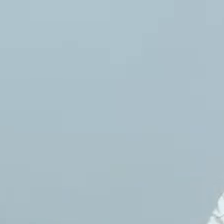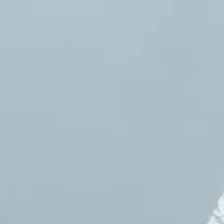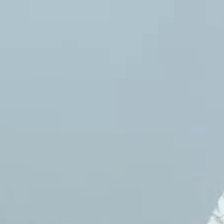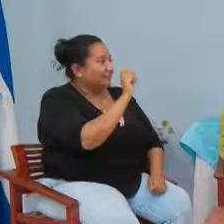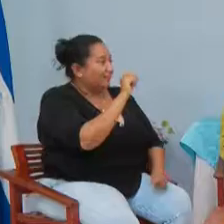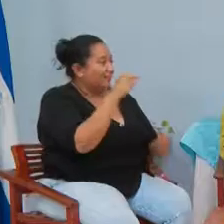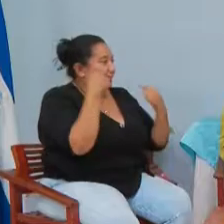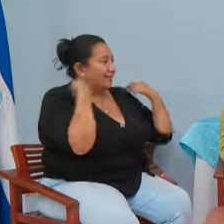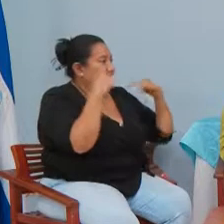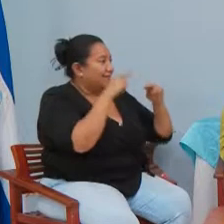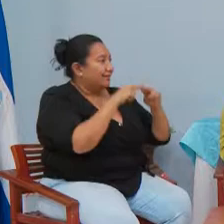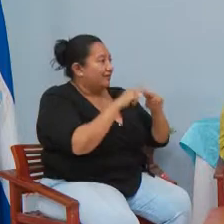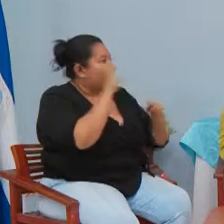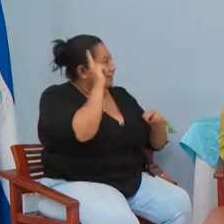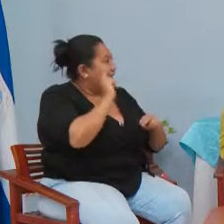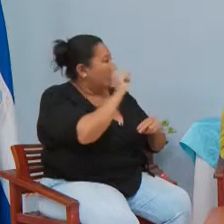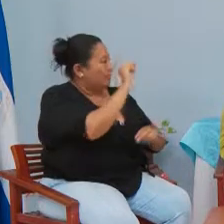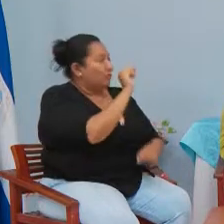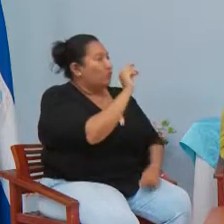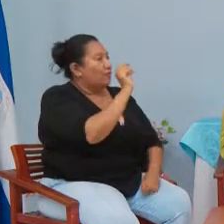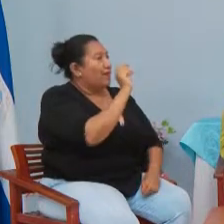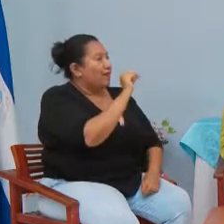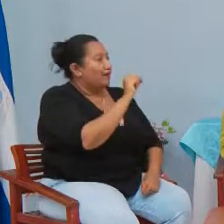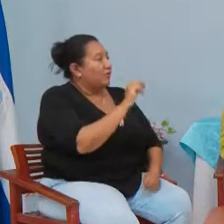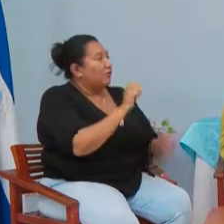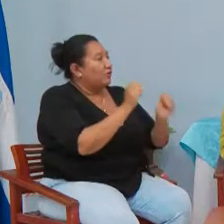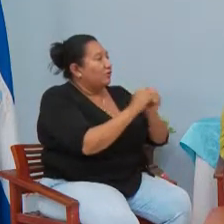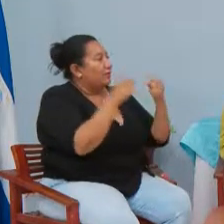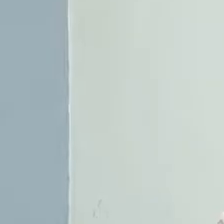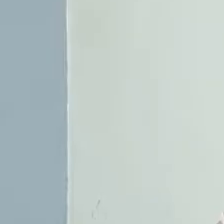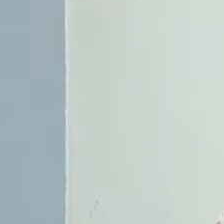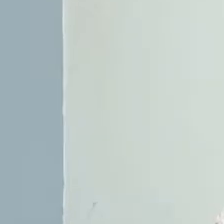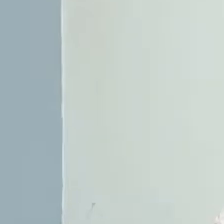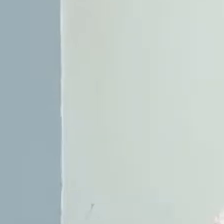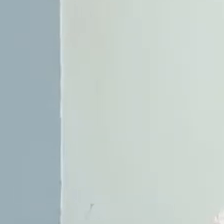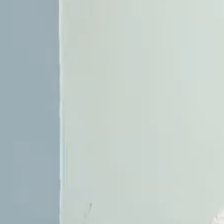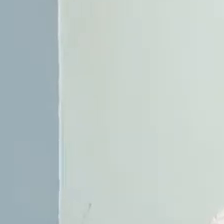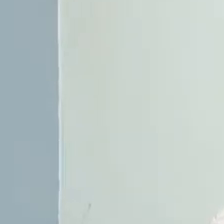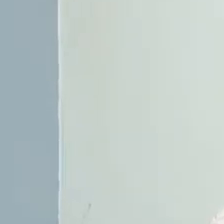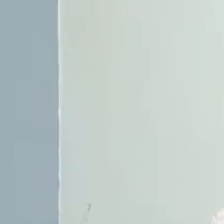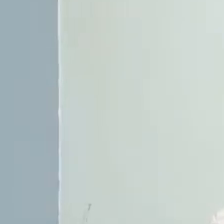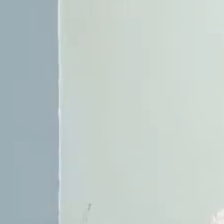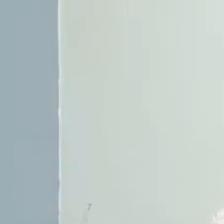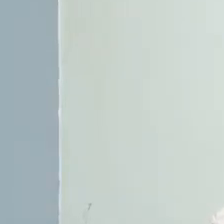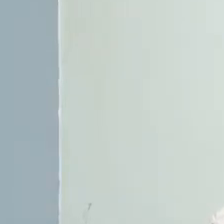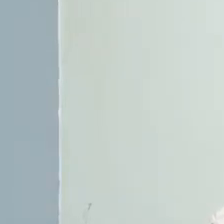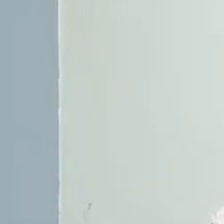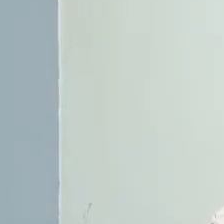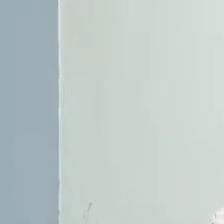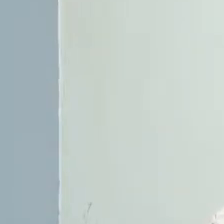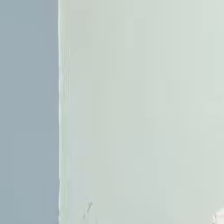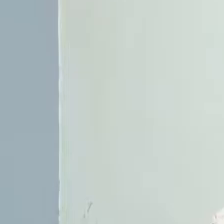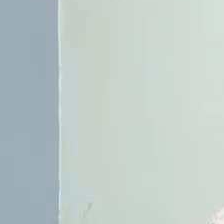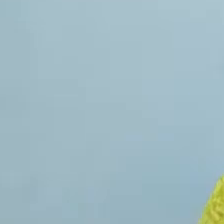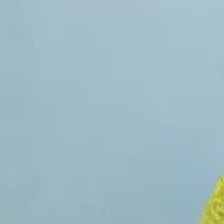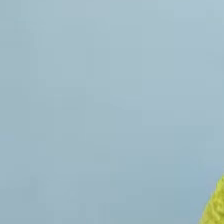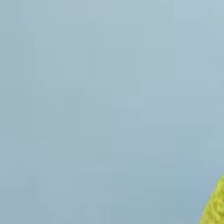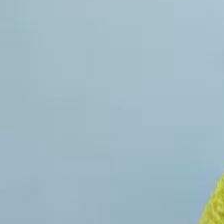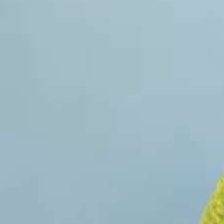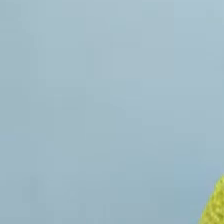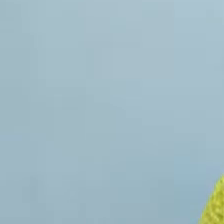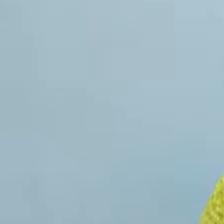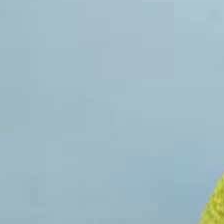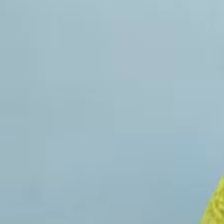de Pedagogía de la UNAM Managua, con el docente Luis Muñoz, que labora en la Escuela de Educación Especial